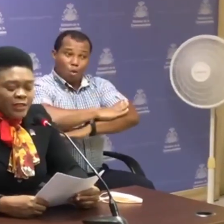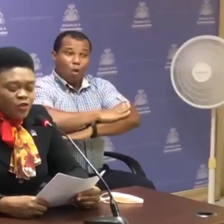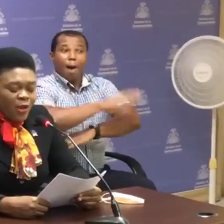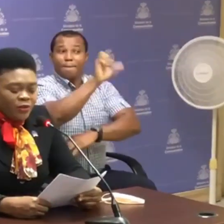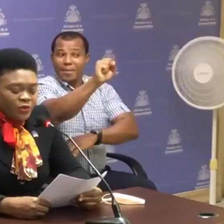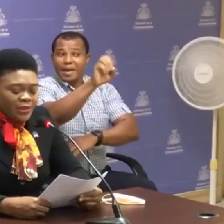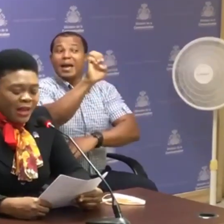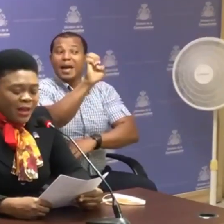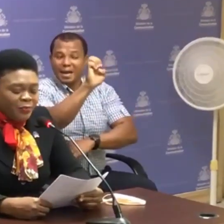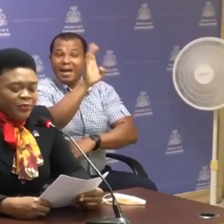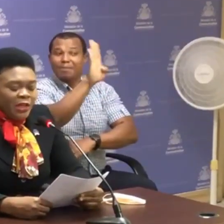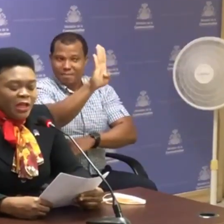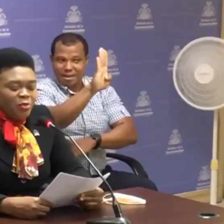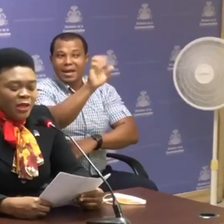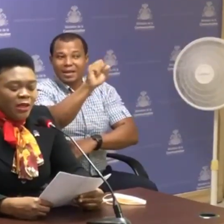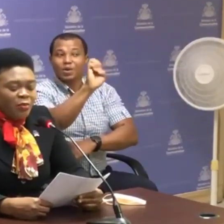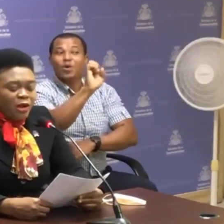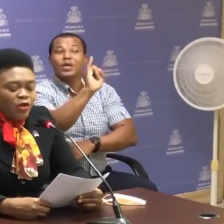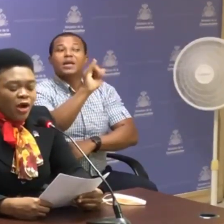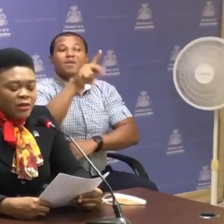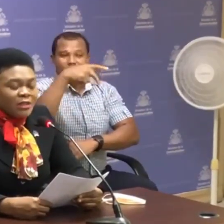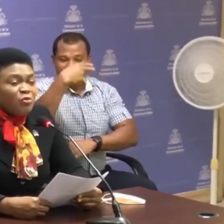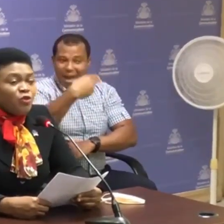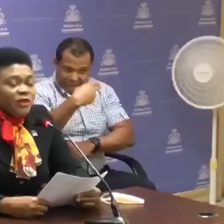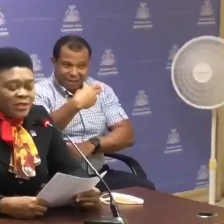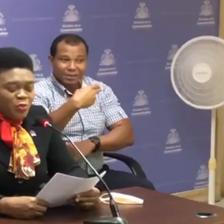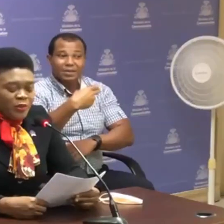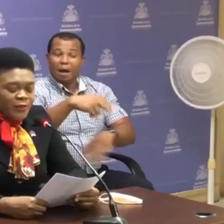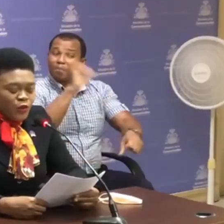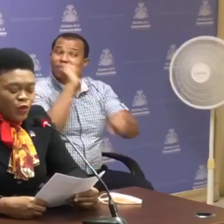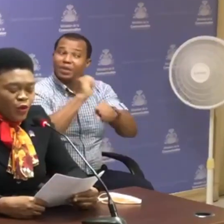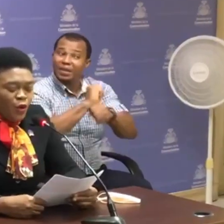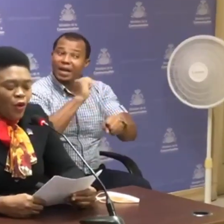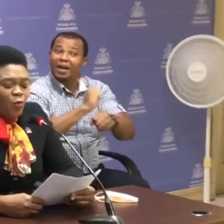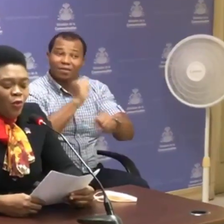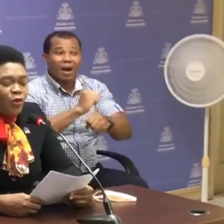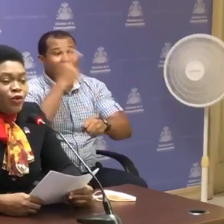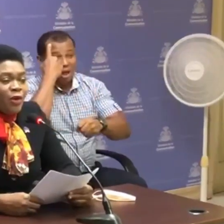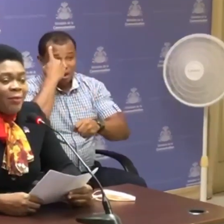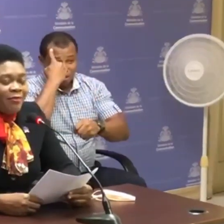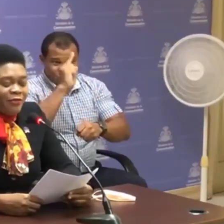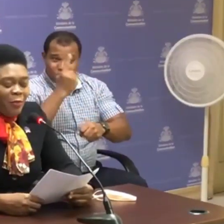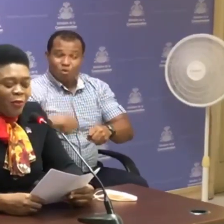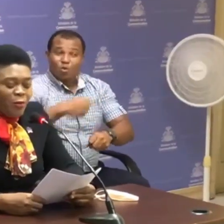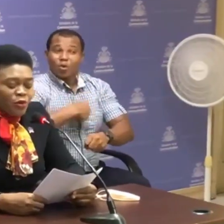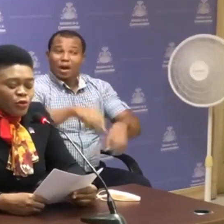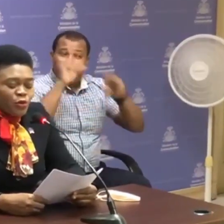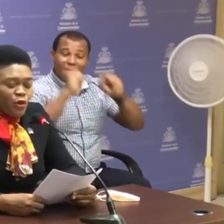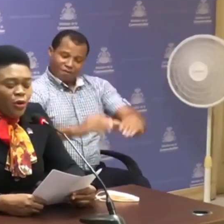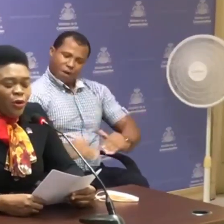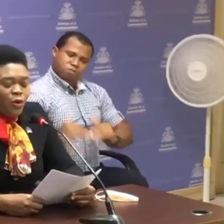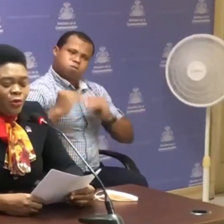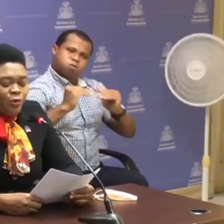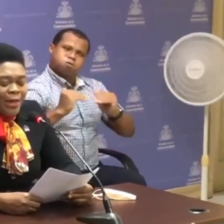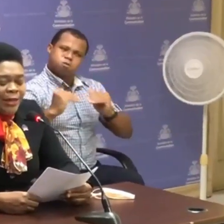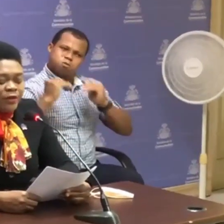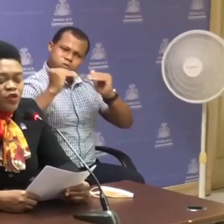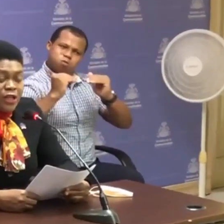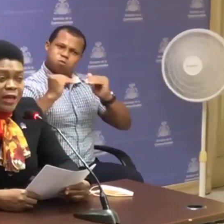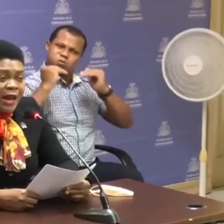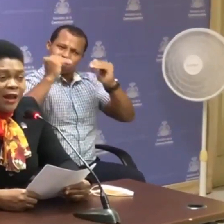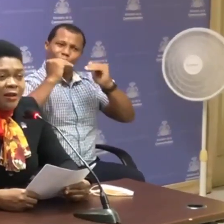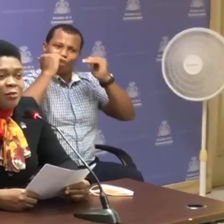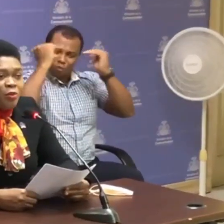de situation ça, eh bien, prenons ensemble de dispositions pour que nous capables de faire promotion de